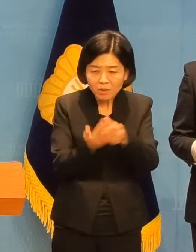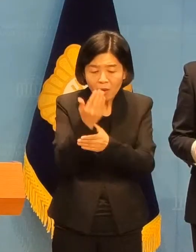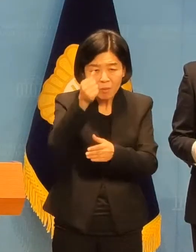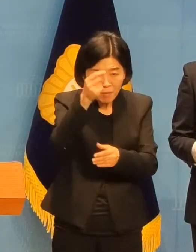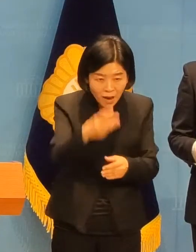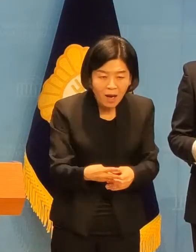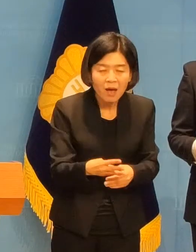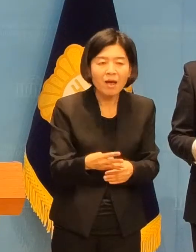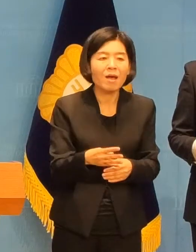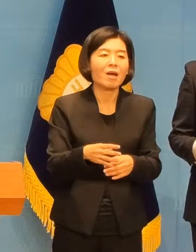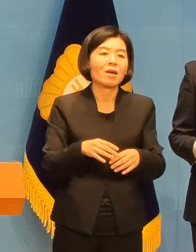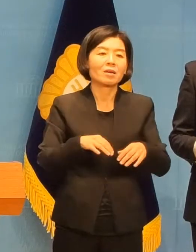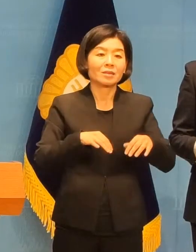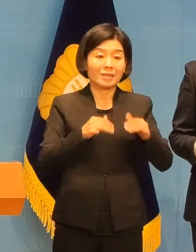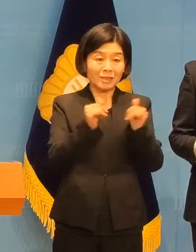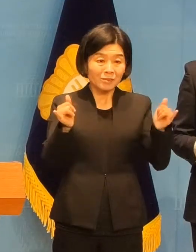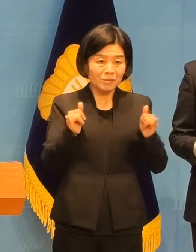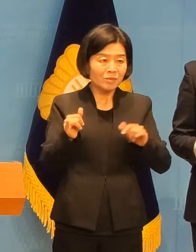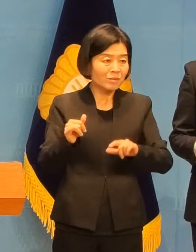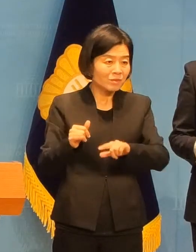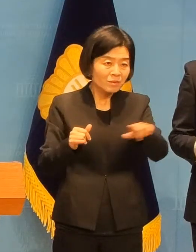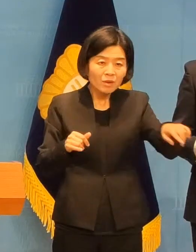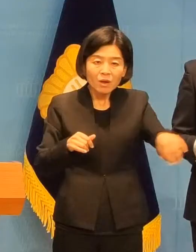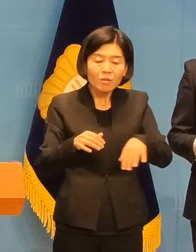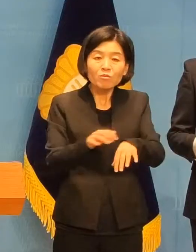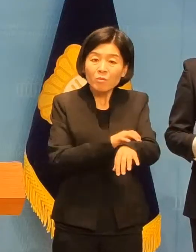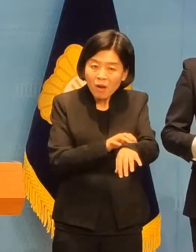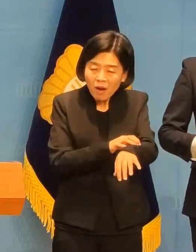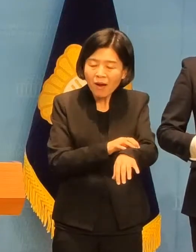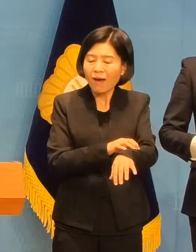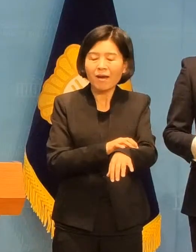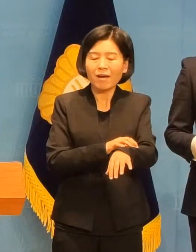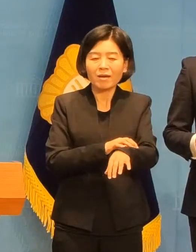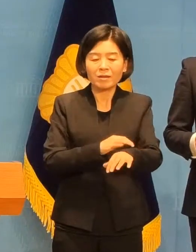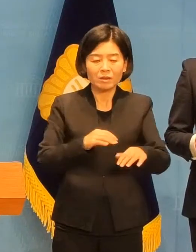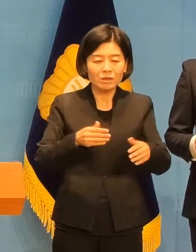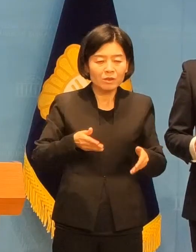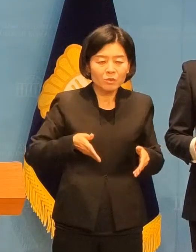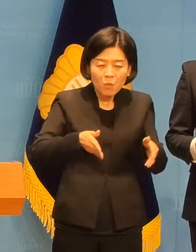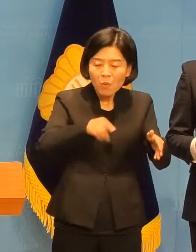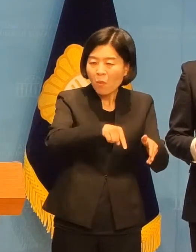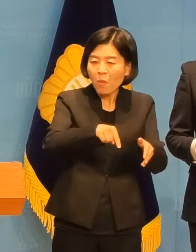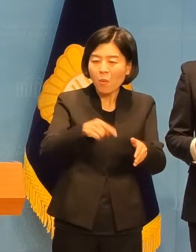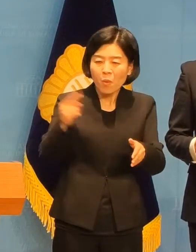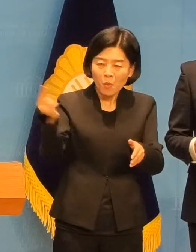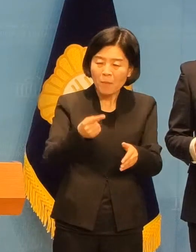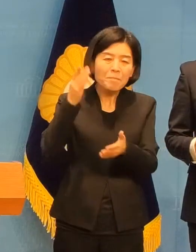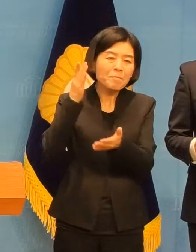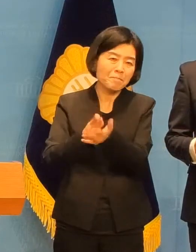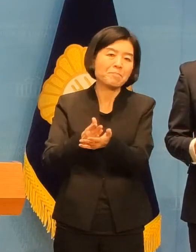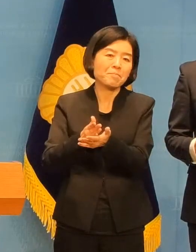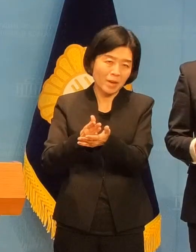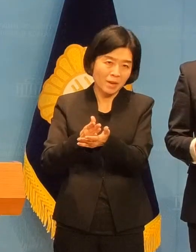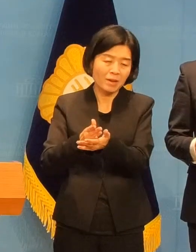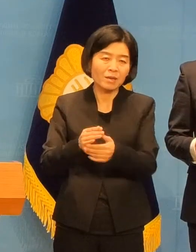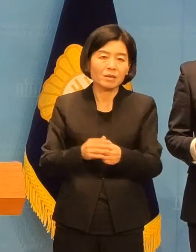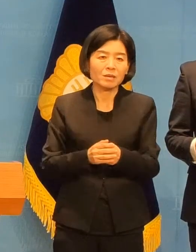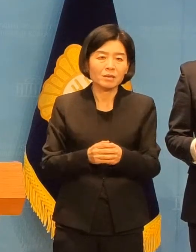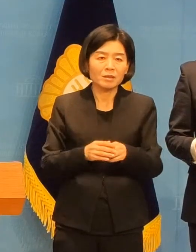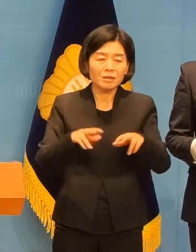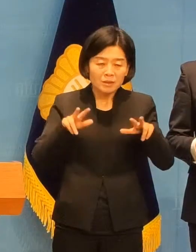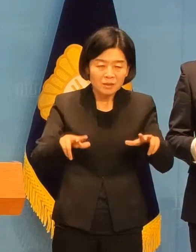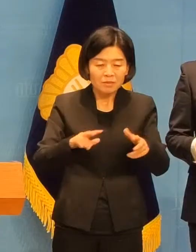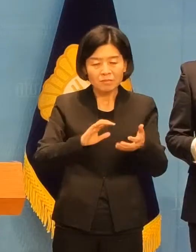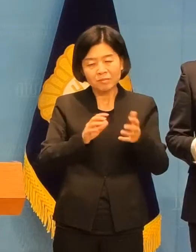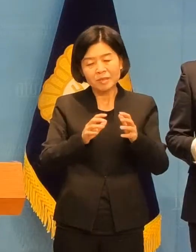이유로 공유 전동 킥보드를 도심에서 전면 퇴출했습니다. 형식적인 논의와 미봉책으로는